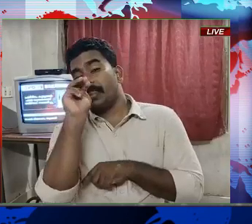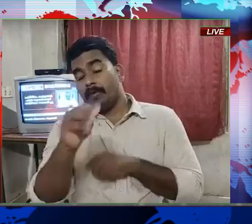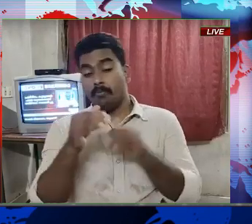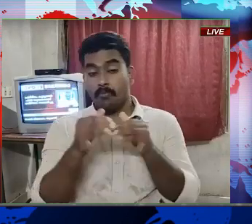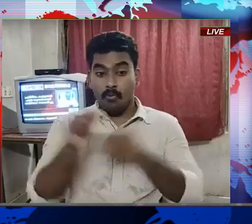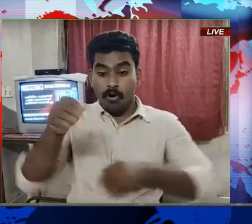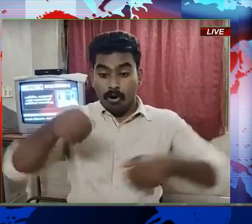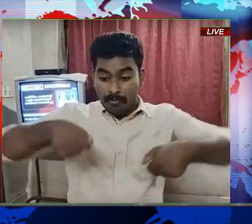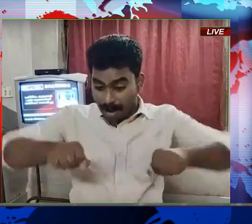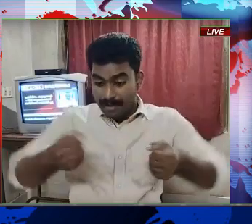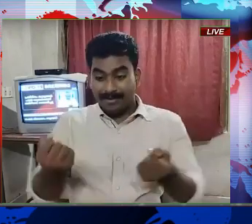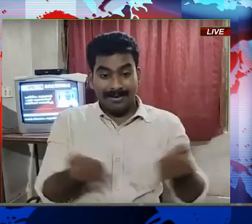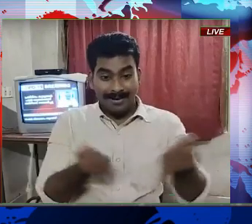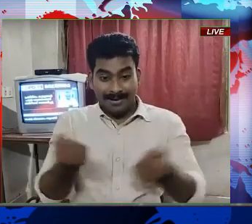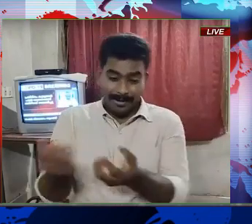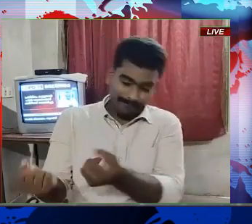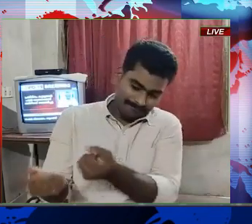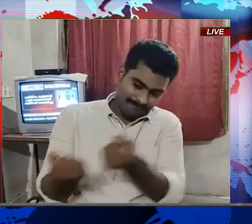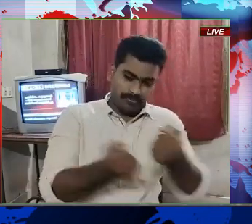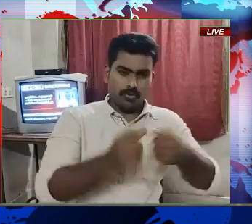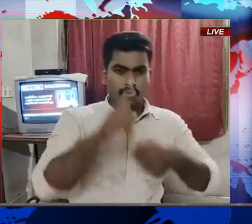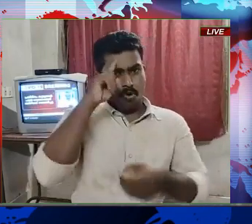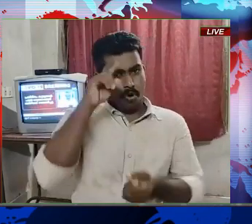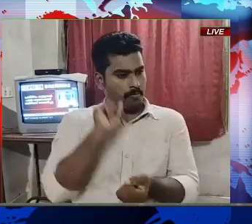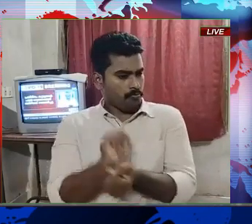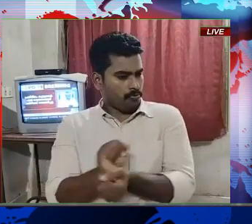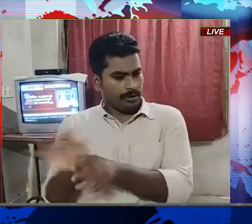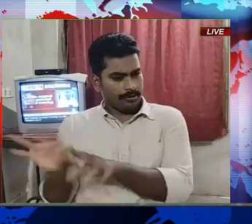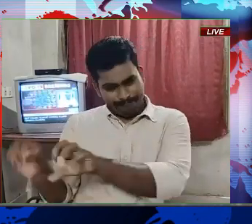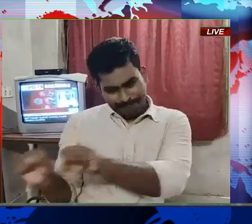ഇന്നാളുകൾ കുറഞ്ഞു എന്ന് തന്നെയാണ് അനുഭവം.